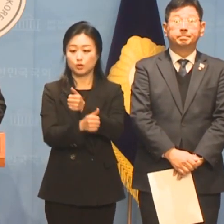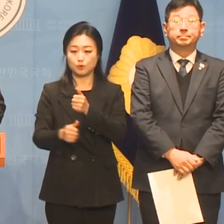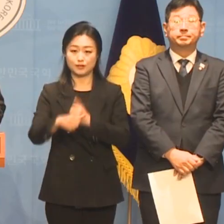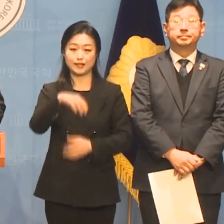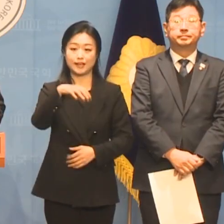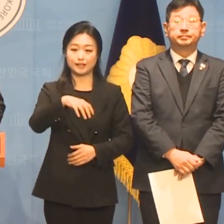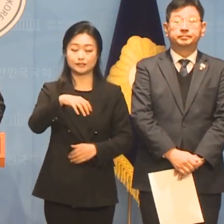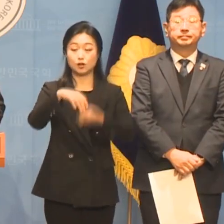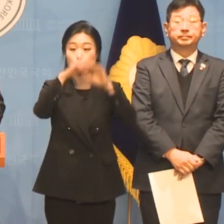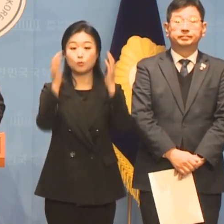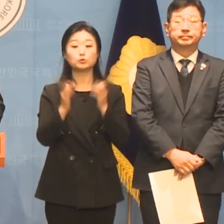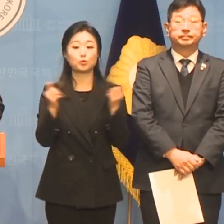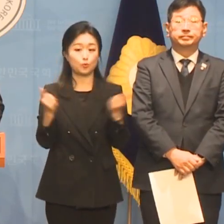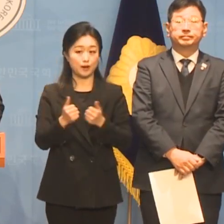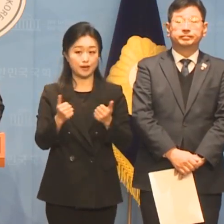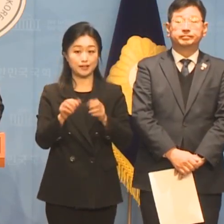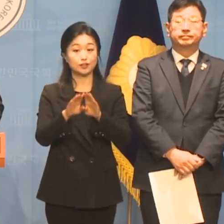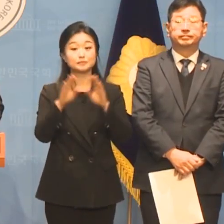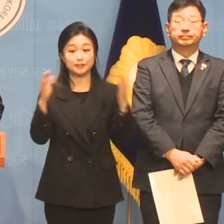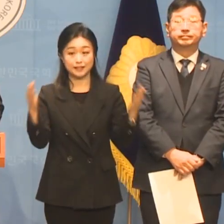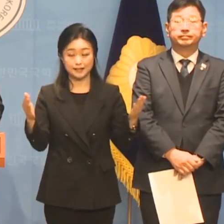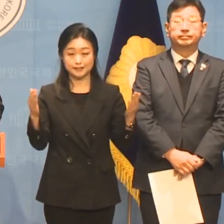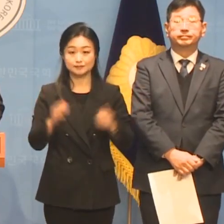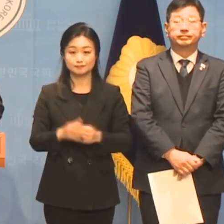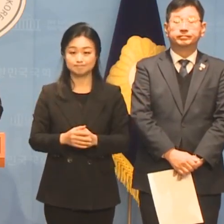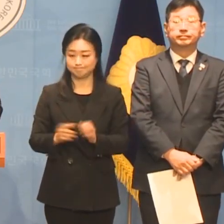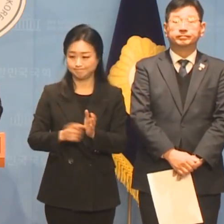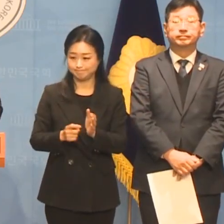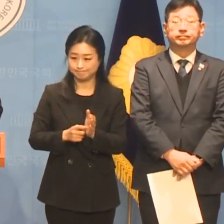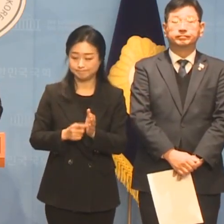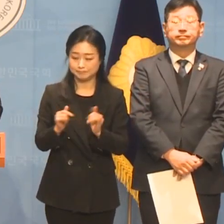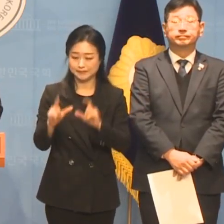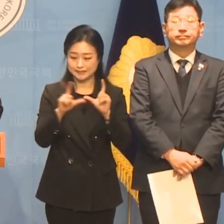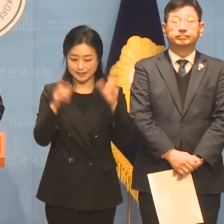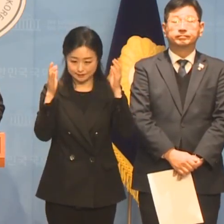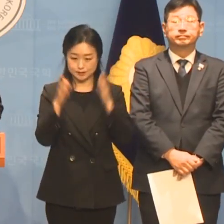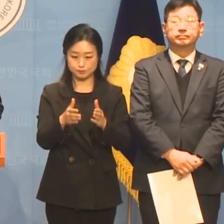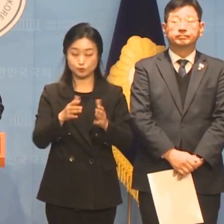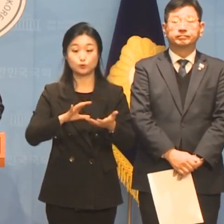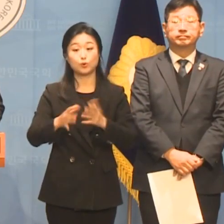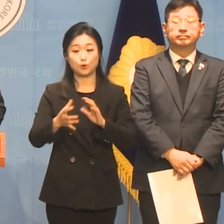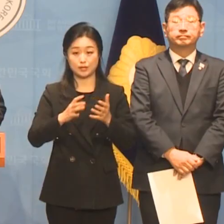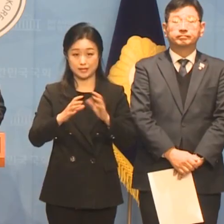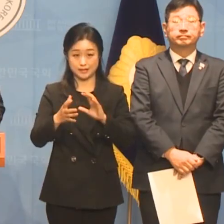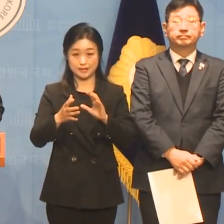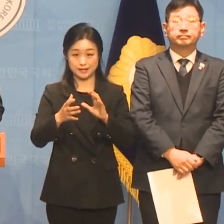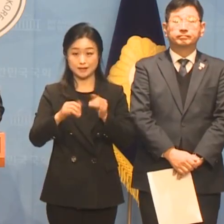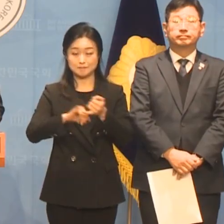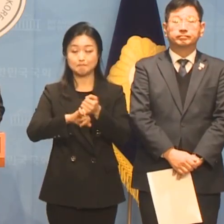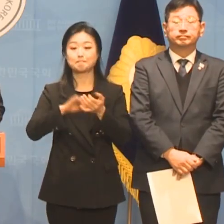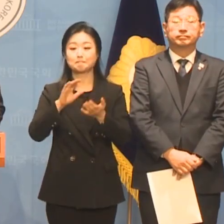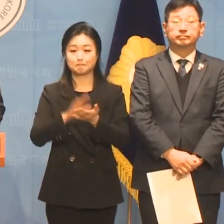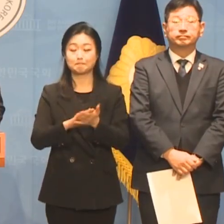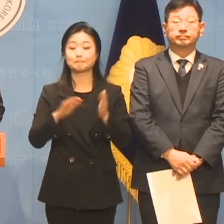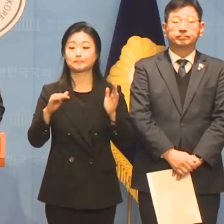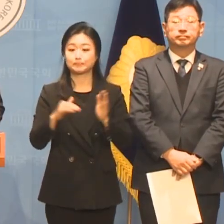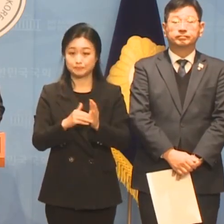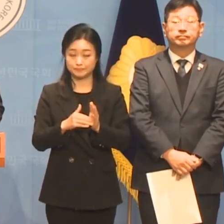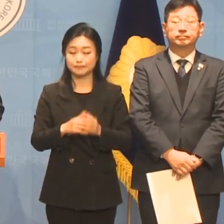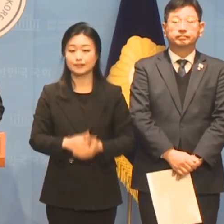환경노동위원회는 전체 회의를 열어서 시급한 민생 현안들을 논의하기로 했었습니다.